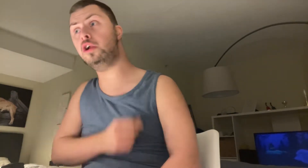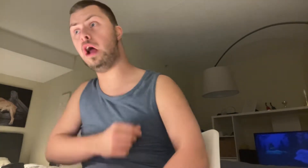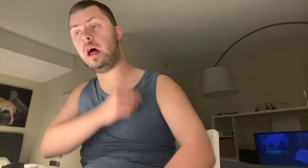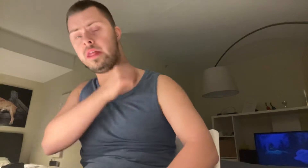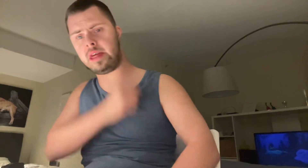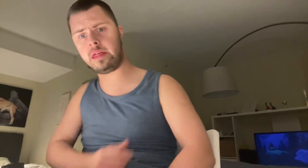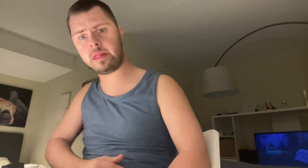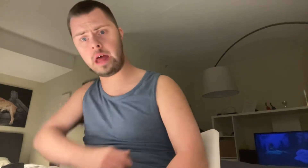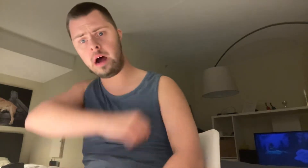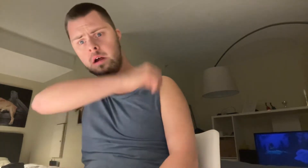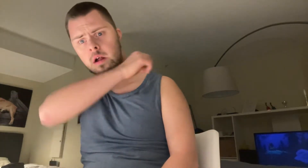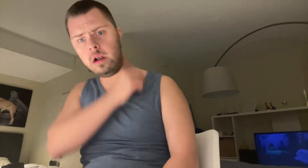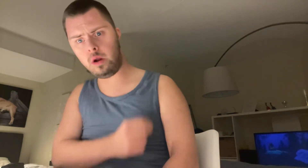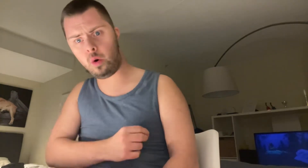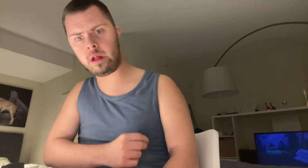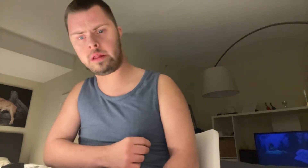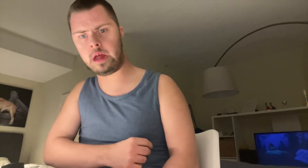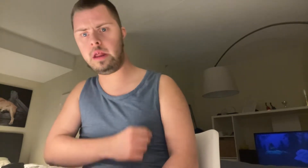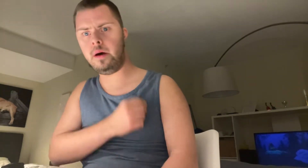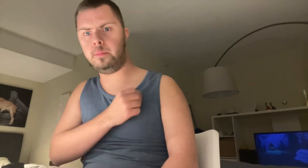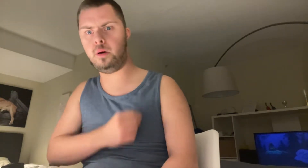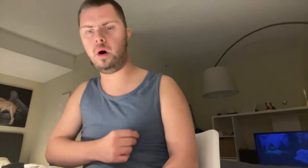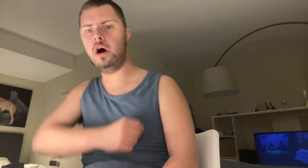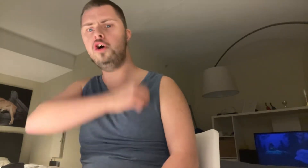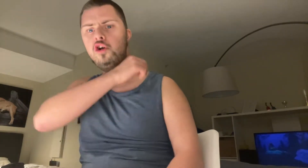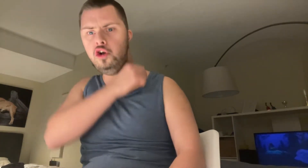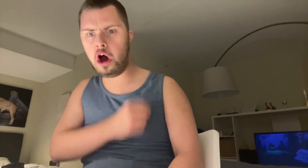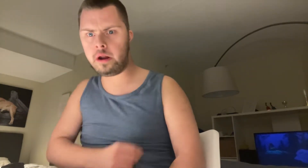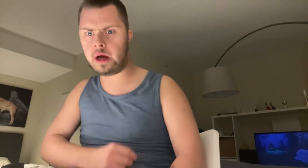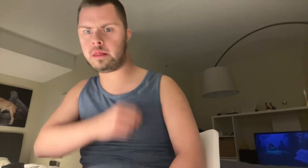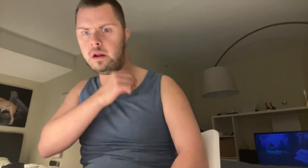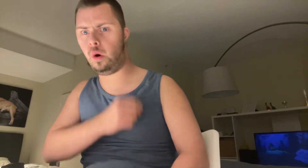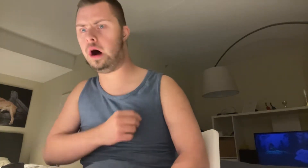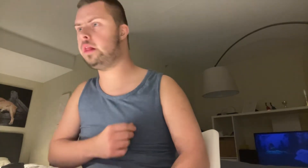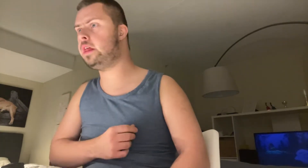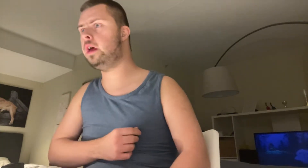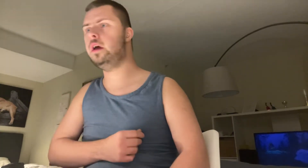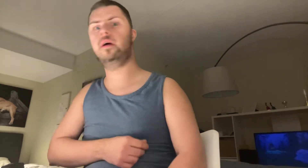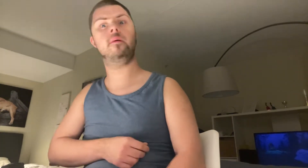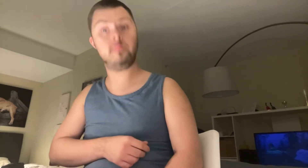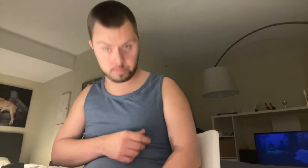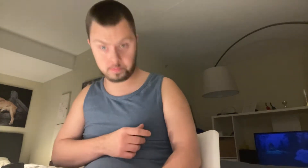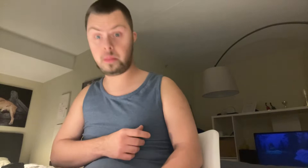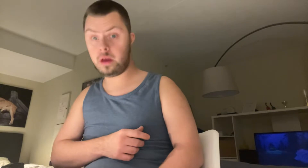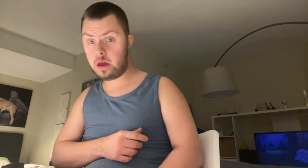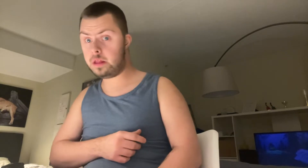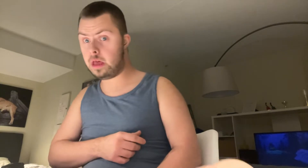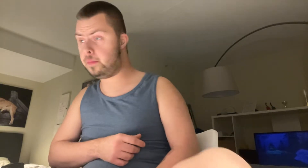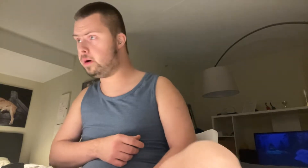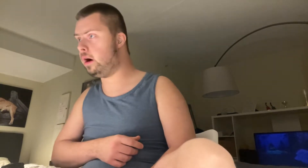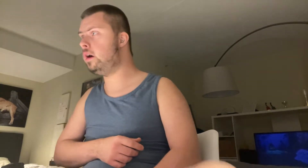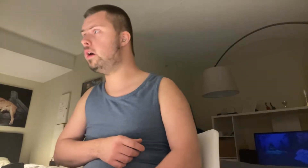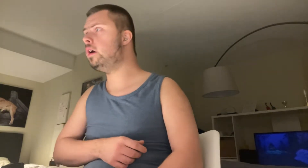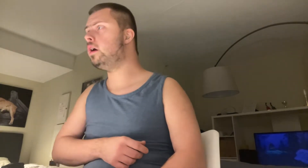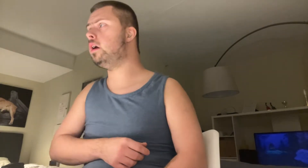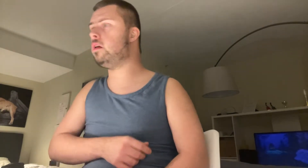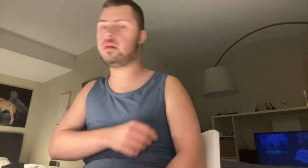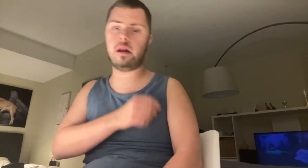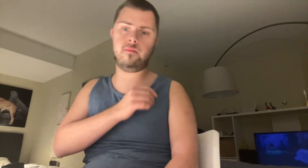köra sista låten på lördagslåt. Det är bra.